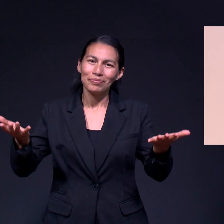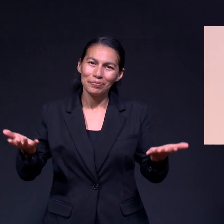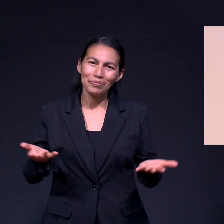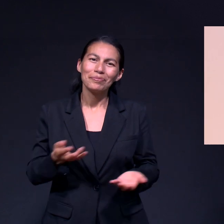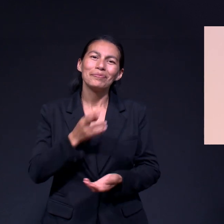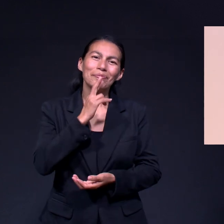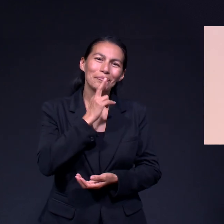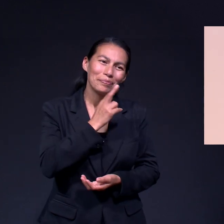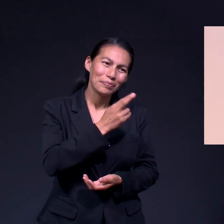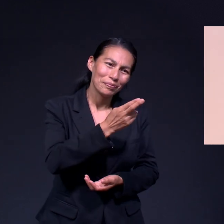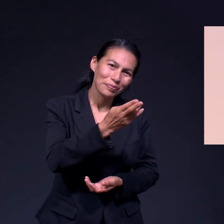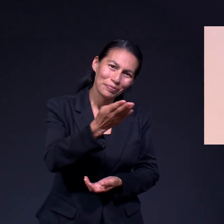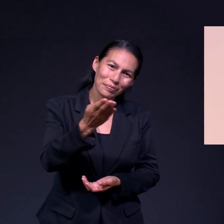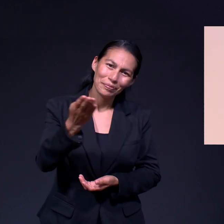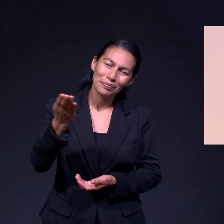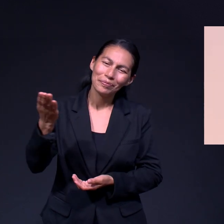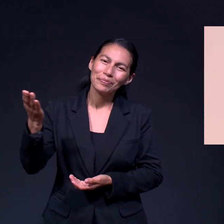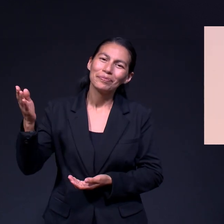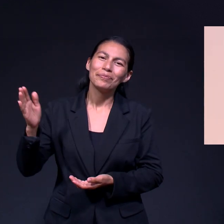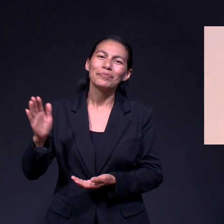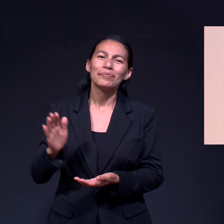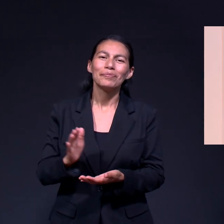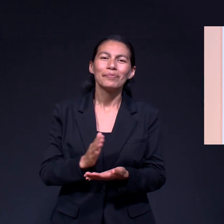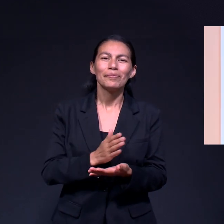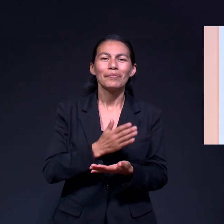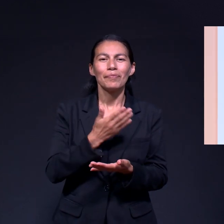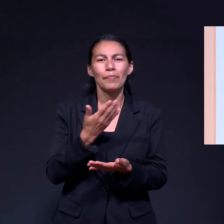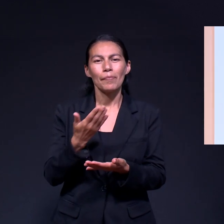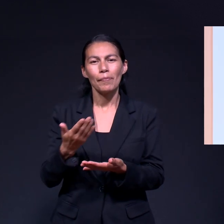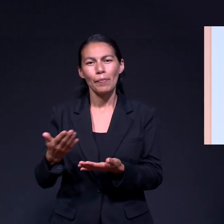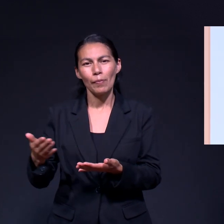Está Que lo puedas ver